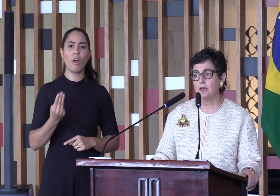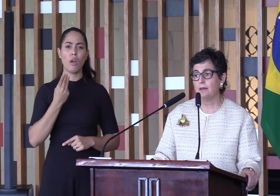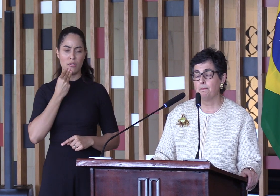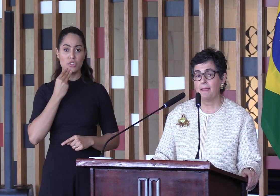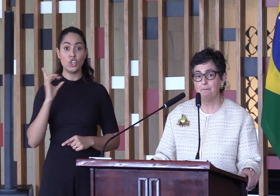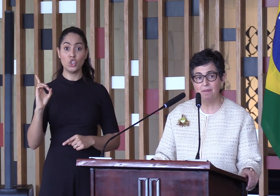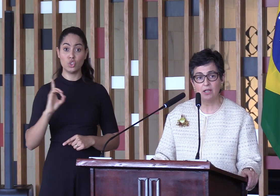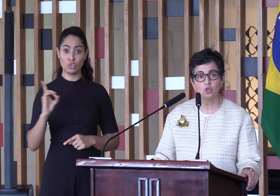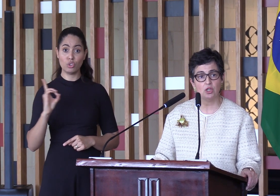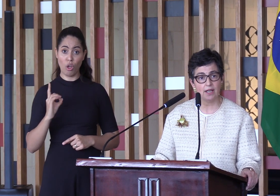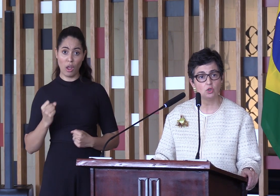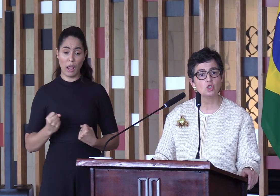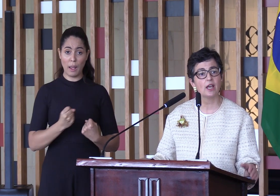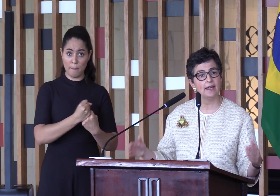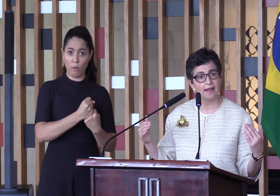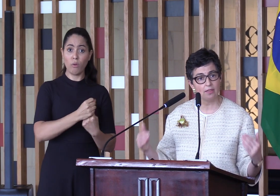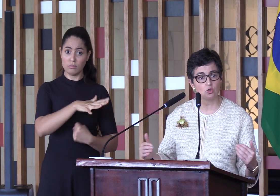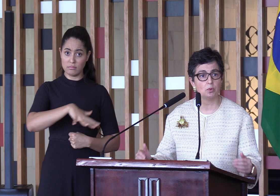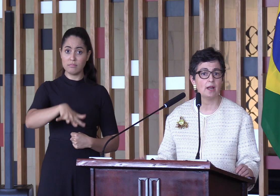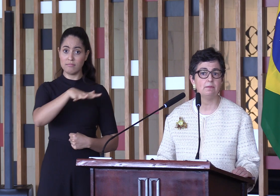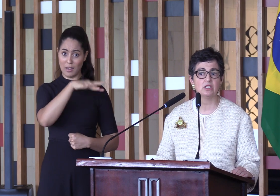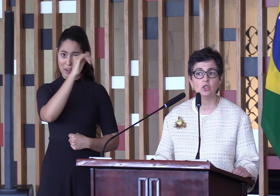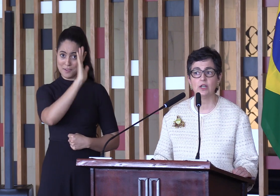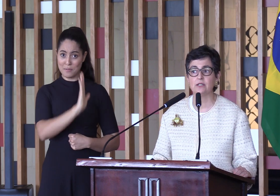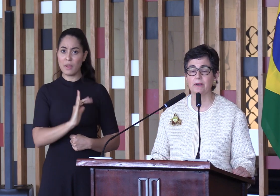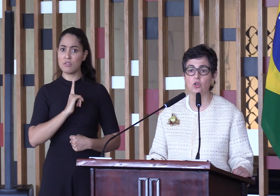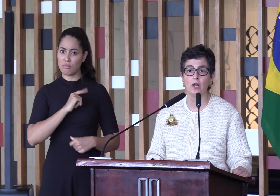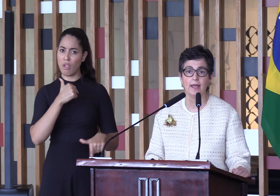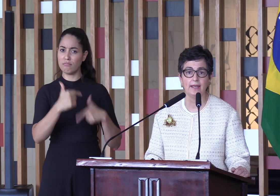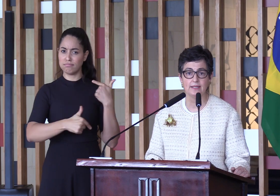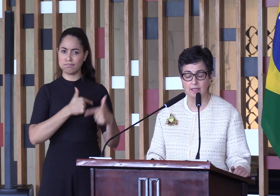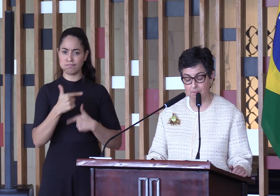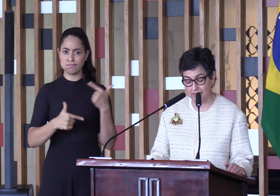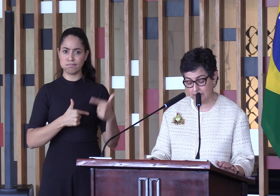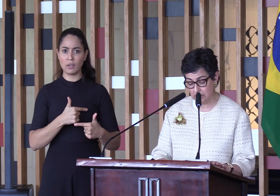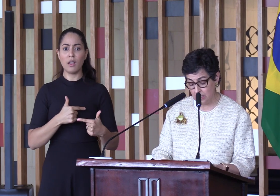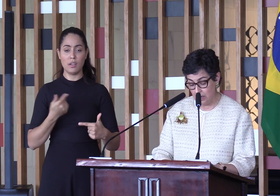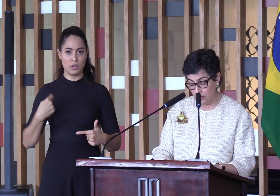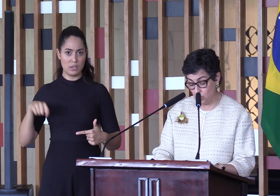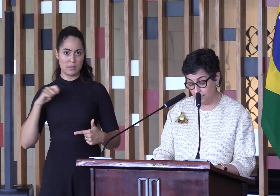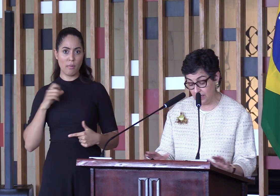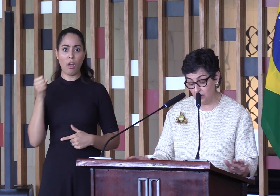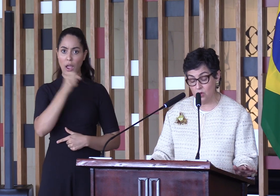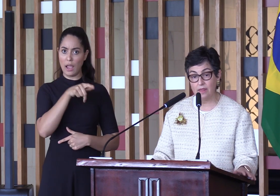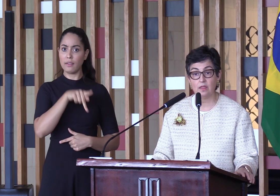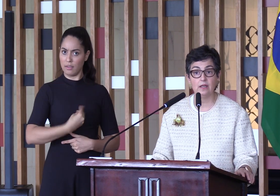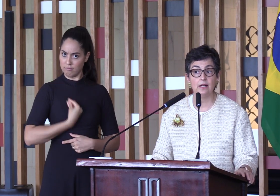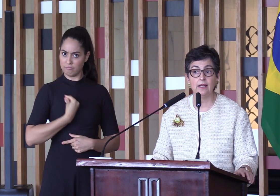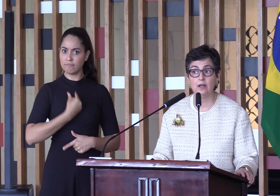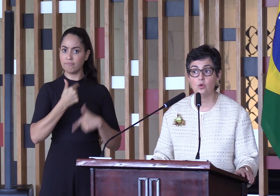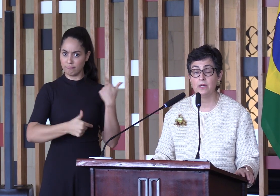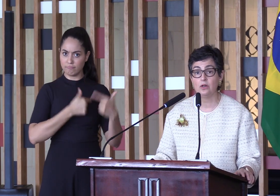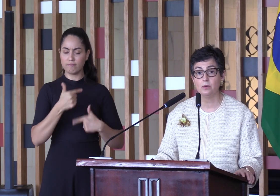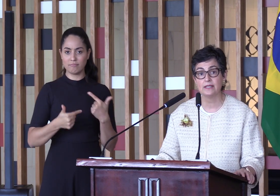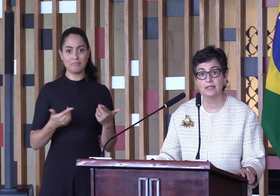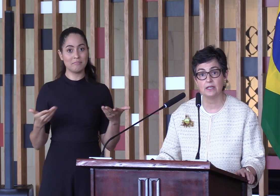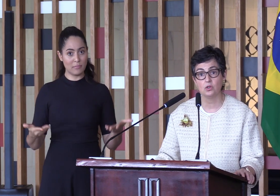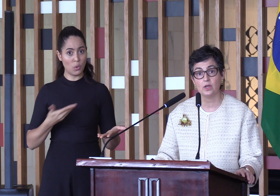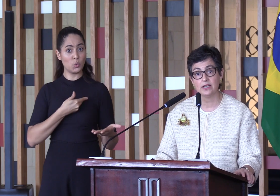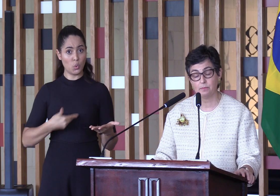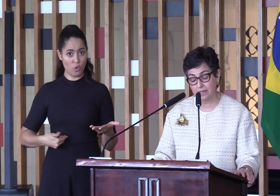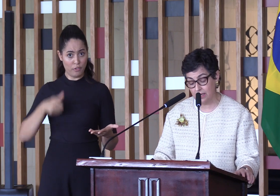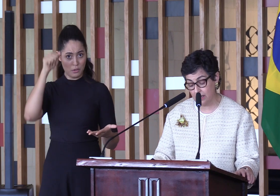empleos directos generados por a inversão española neste país. Eu veni a dizer ao governo